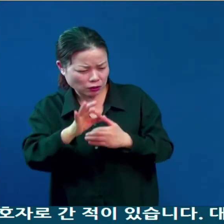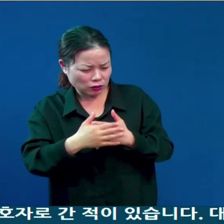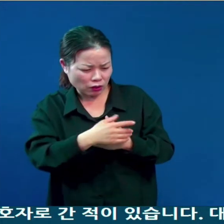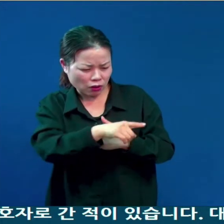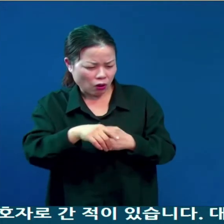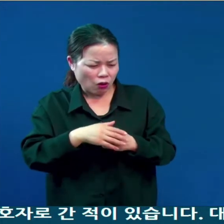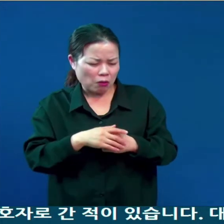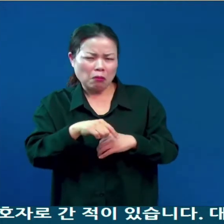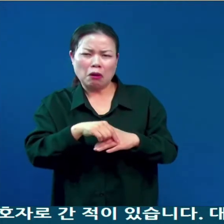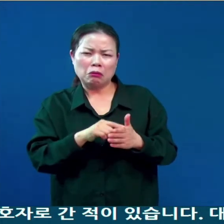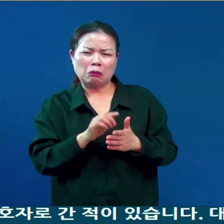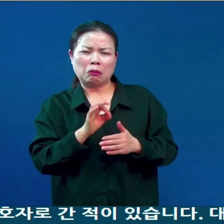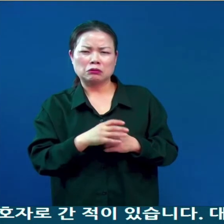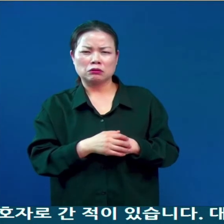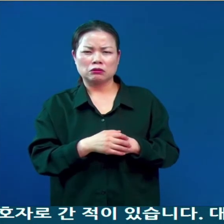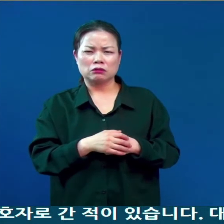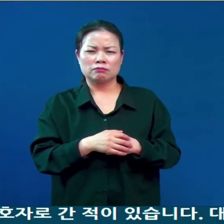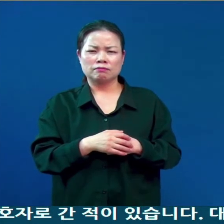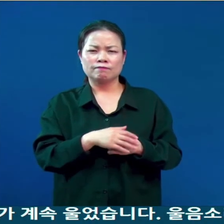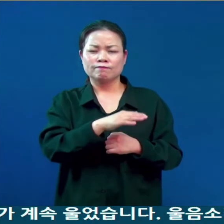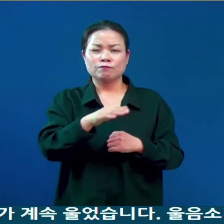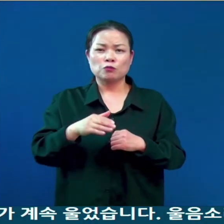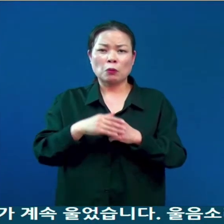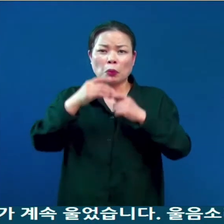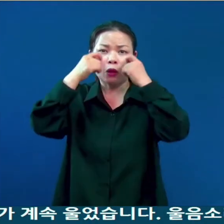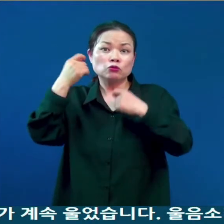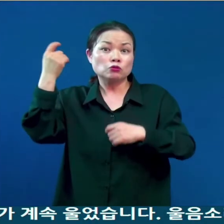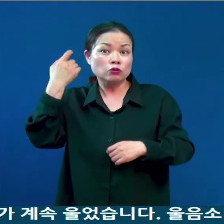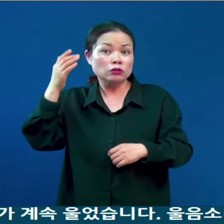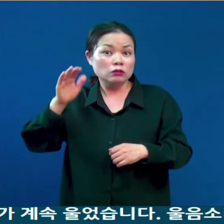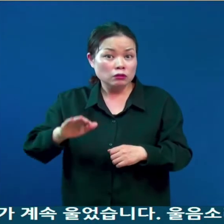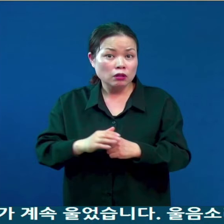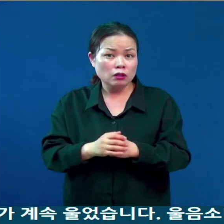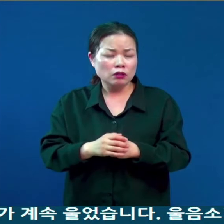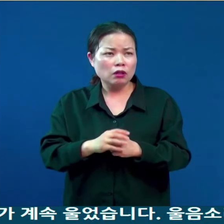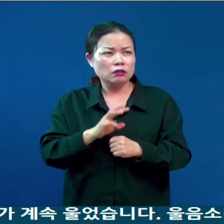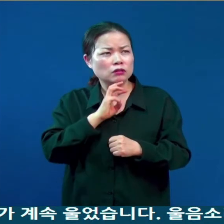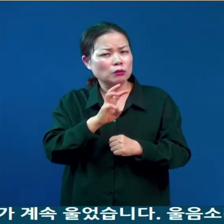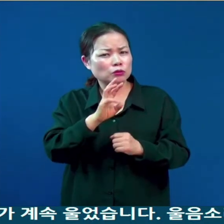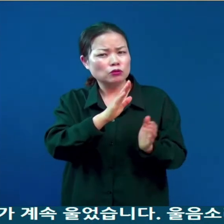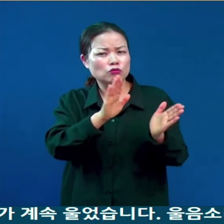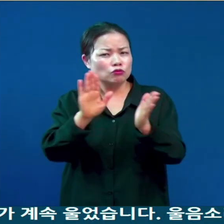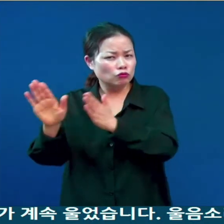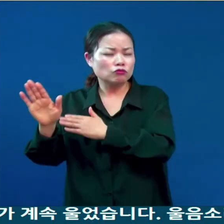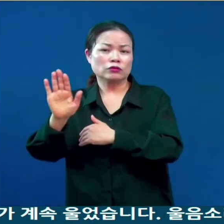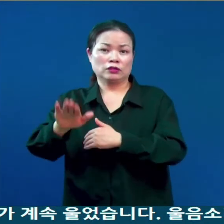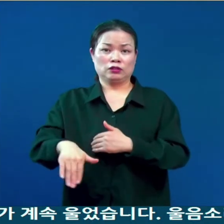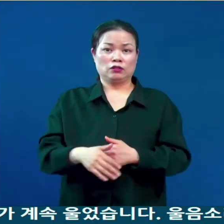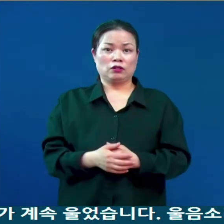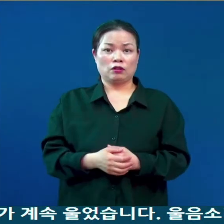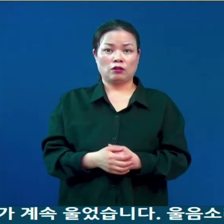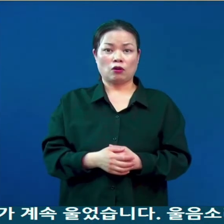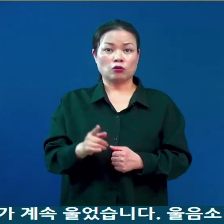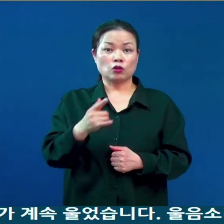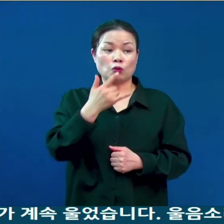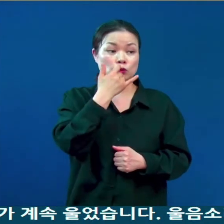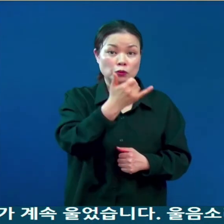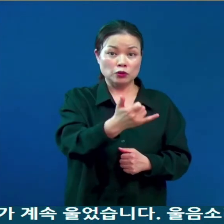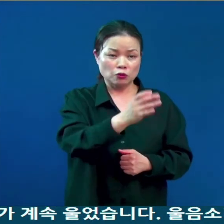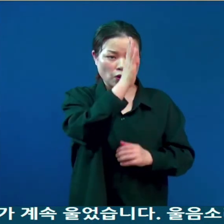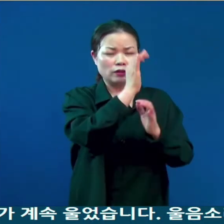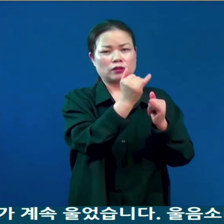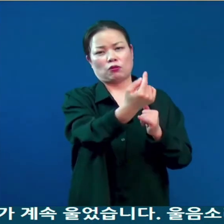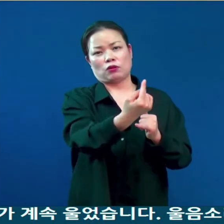참 아팠어요. 근데 그 밖에서 이제 그 울음소리를 듣는데 이제 한 30분 지나니까 이제 그 어떤 부모님하고 이제